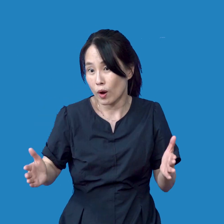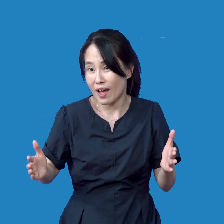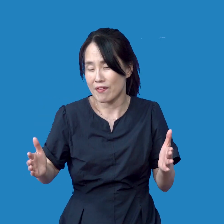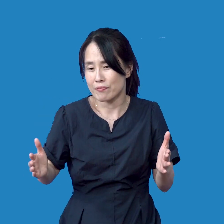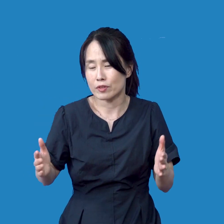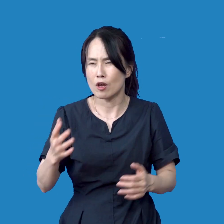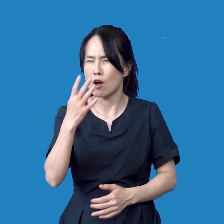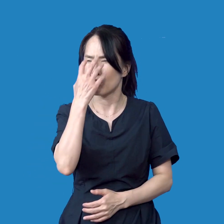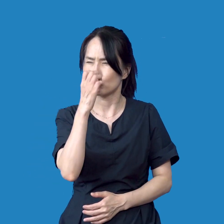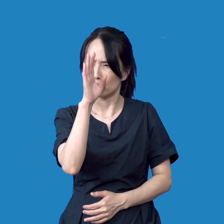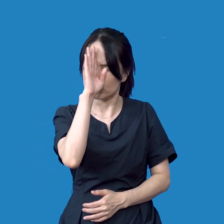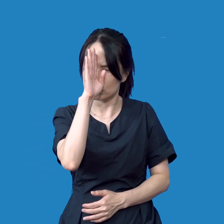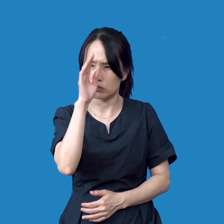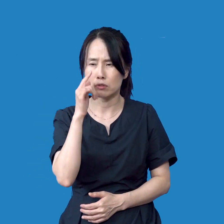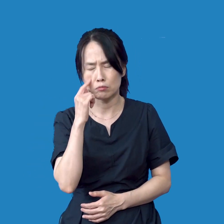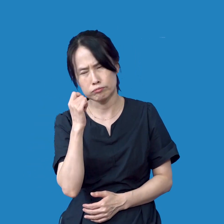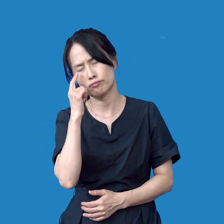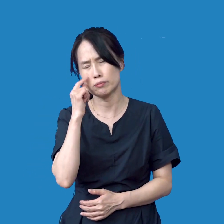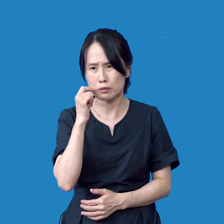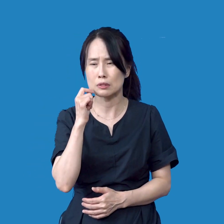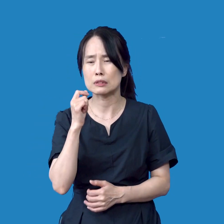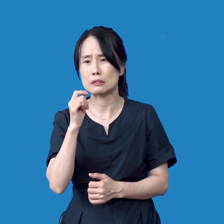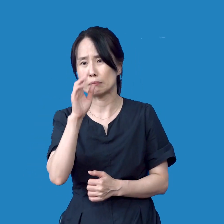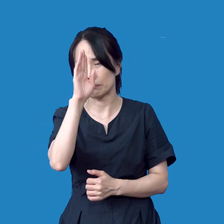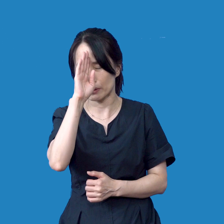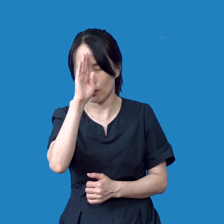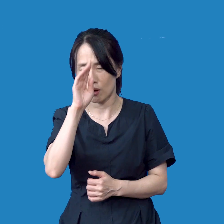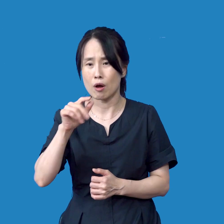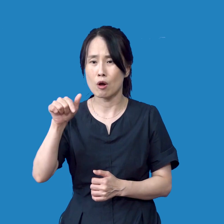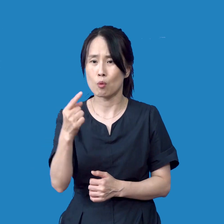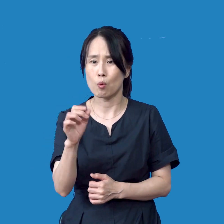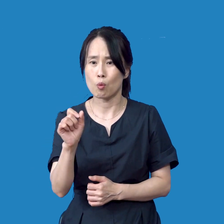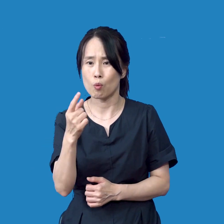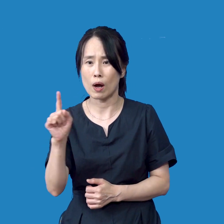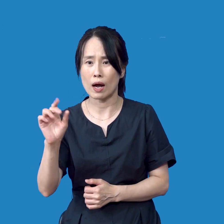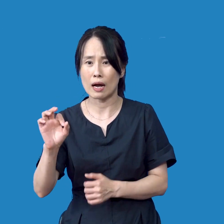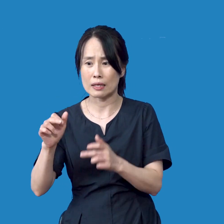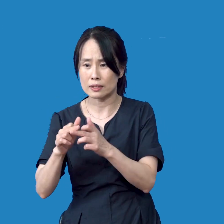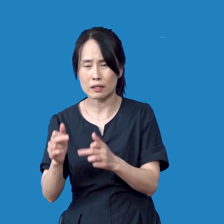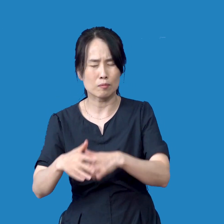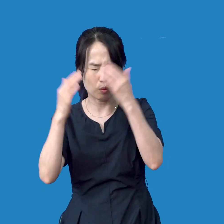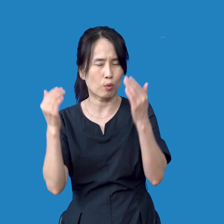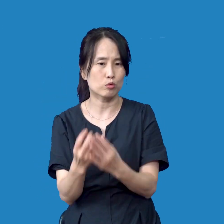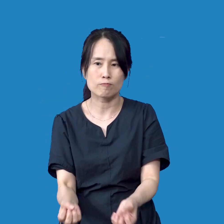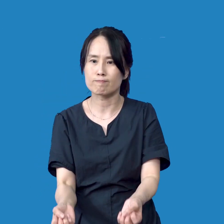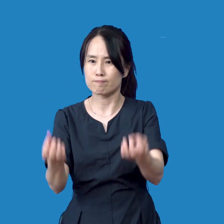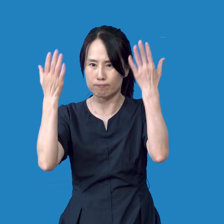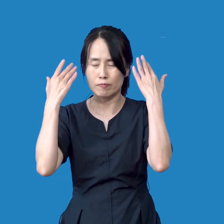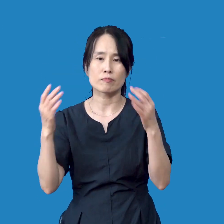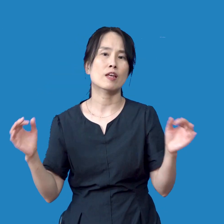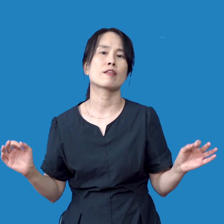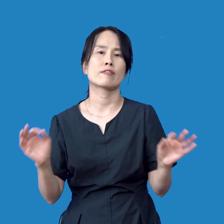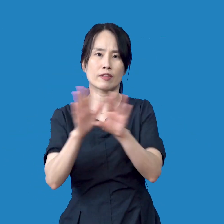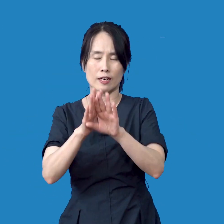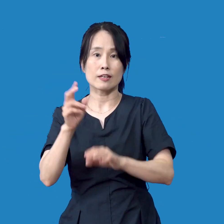우울증, 공황장애, 불면증 다 날아가고 없을 것입니다. 그건 분명합니다.